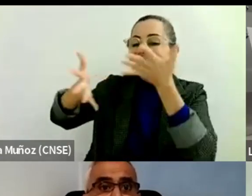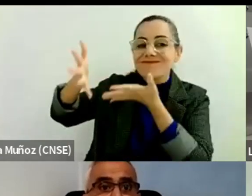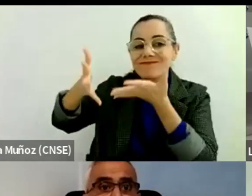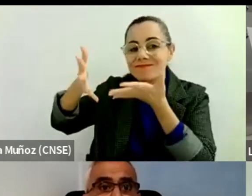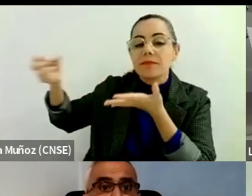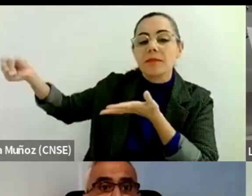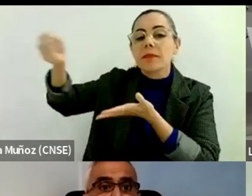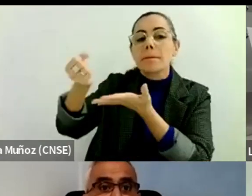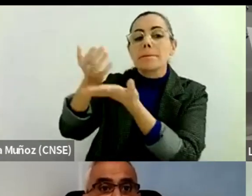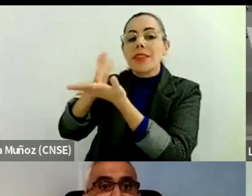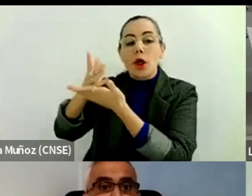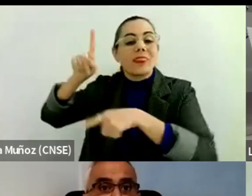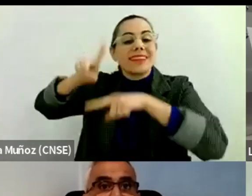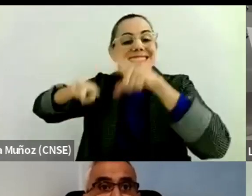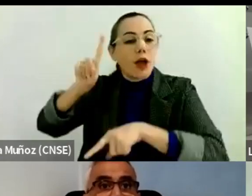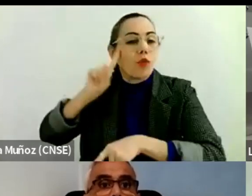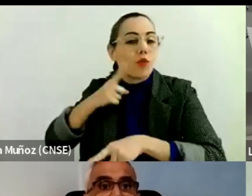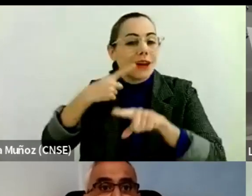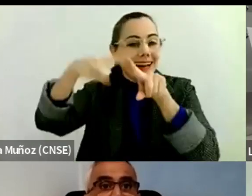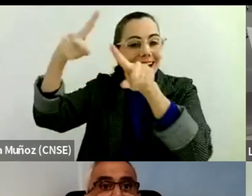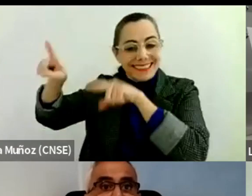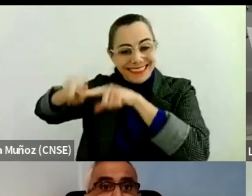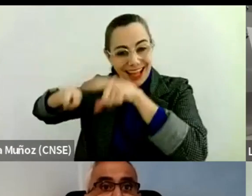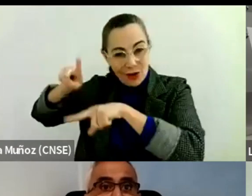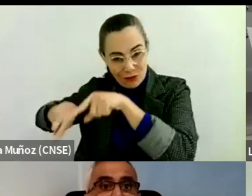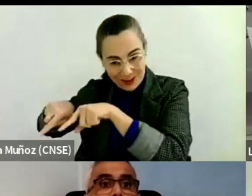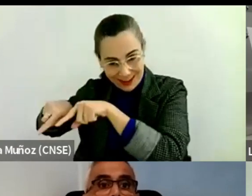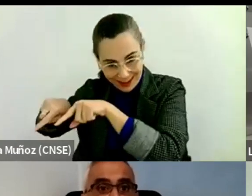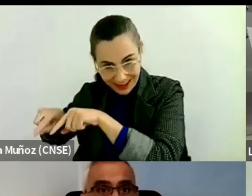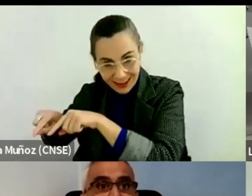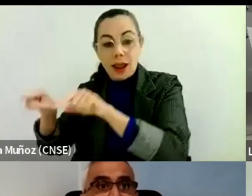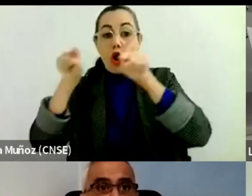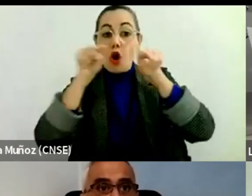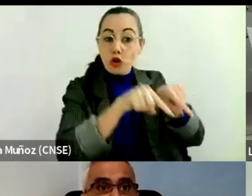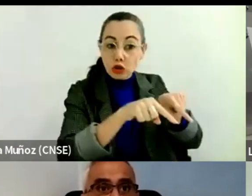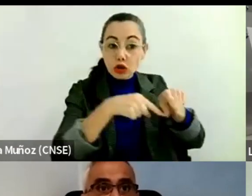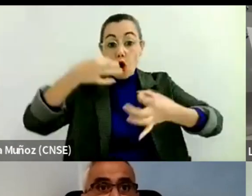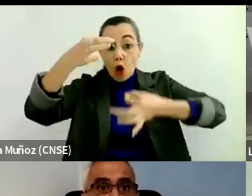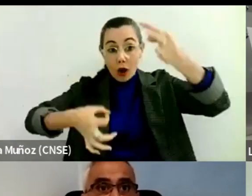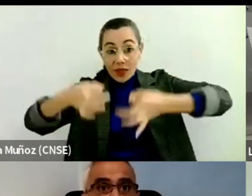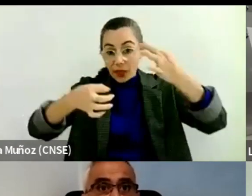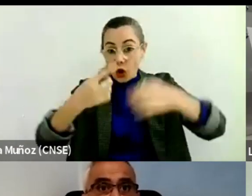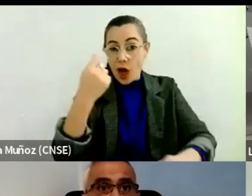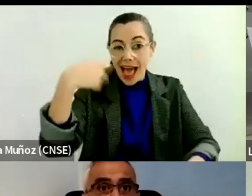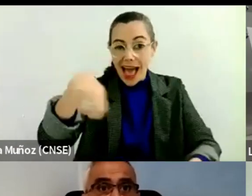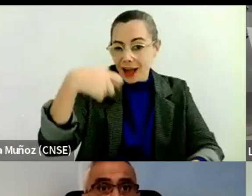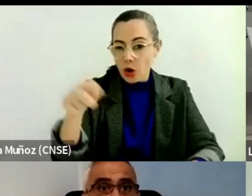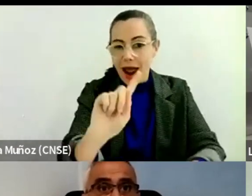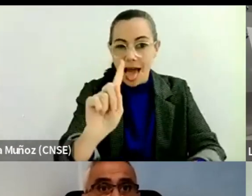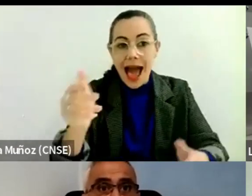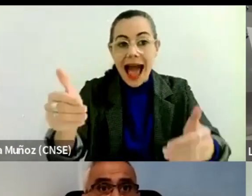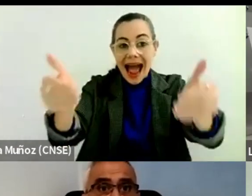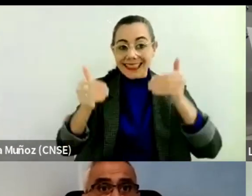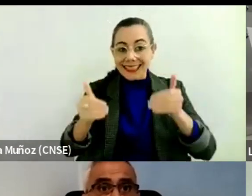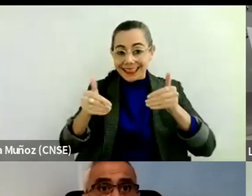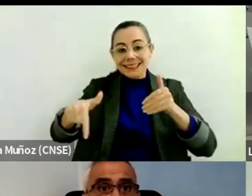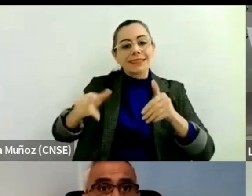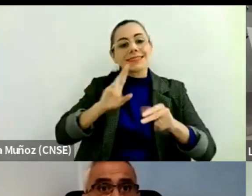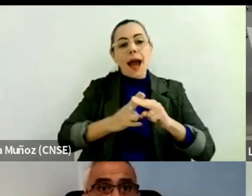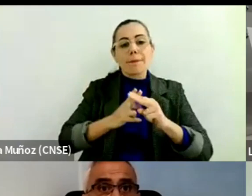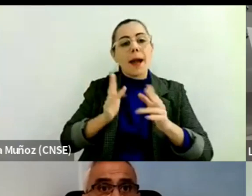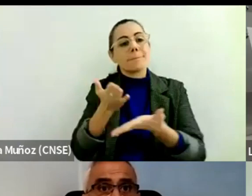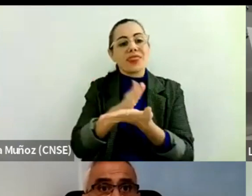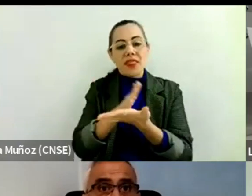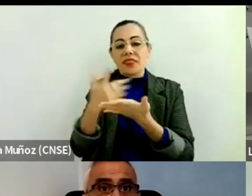poderte comunicar si ves que el intérprete o la intérprete no entiende bien a la persona sorda o al revés,